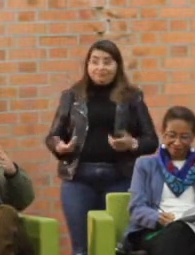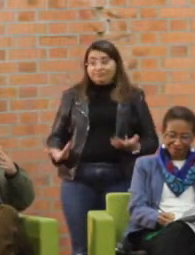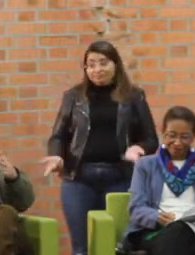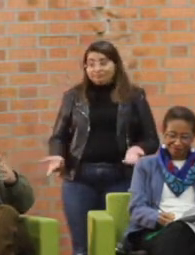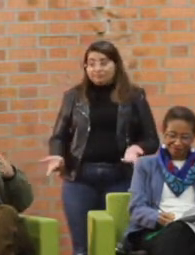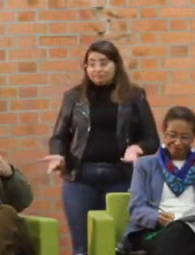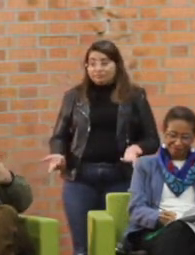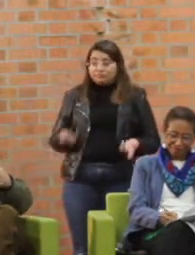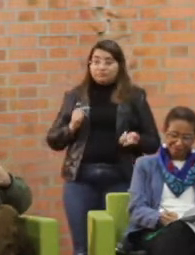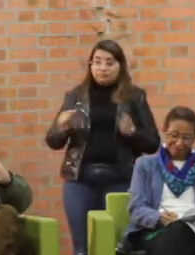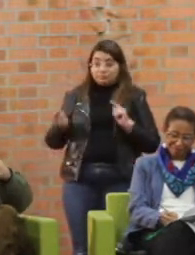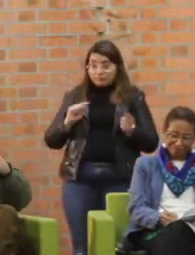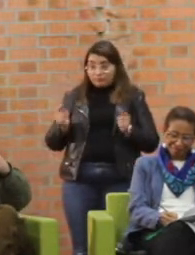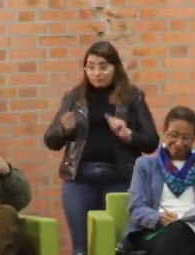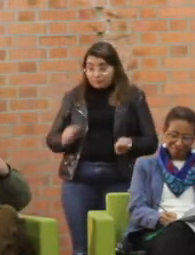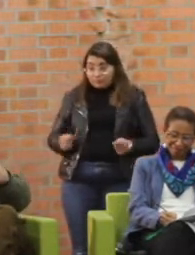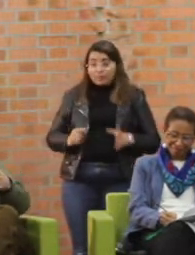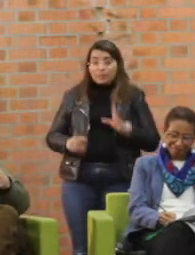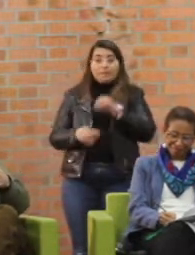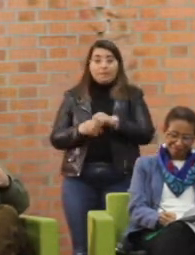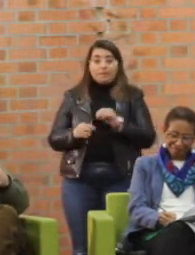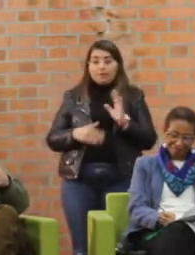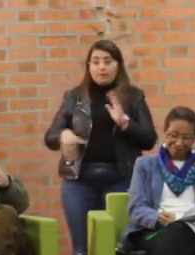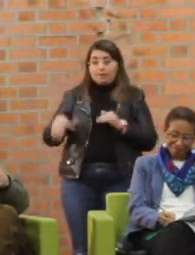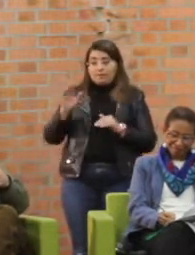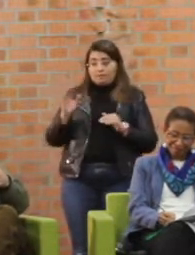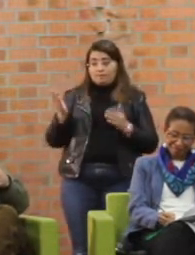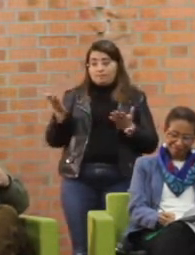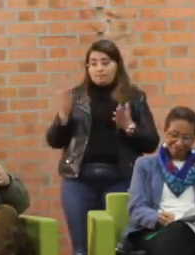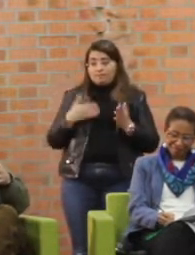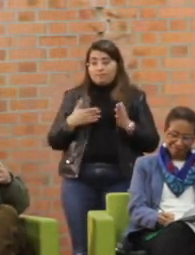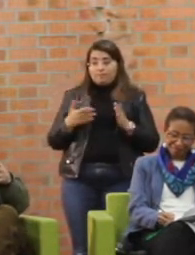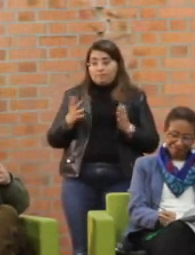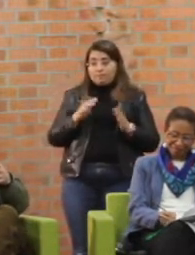despenalización del consumo de sustancias psicoactivas es de 1994